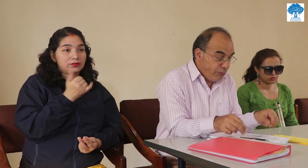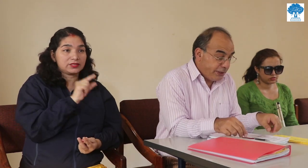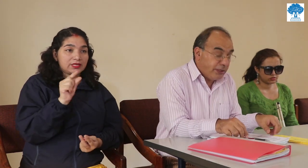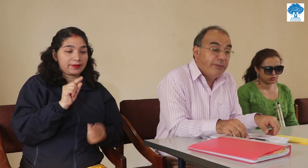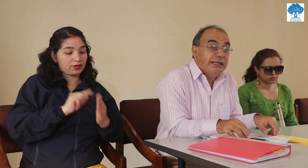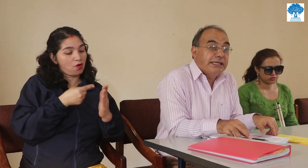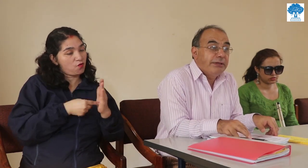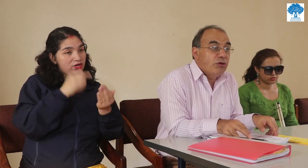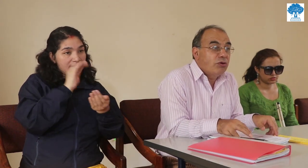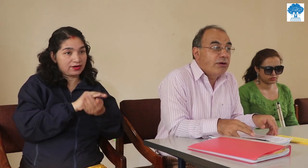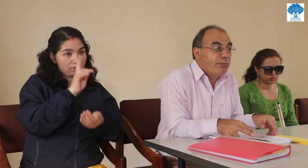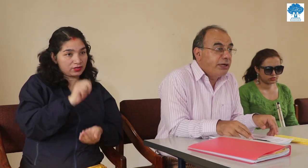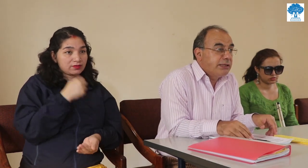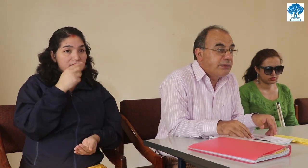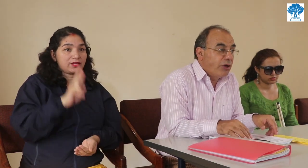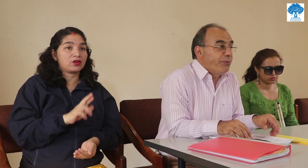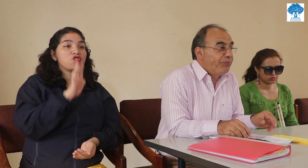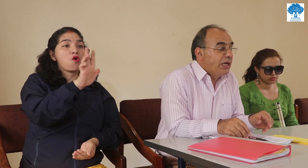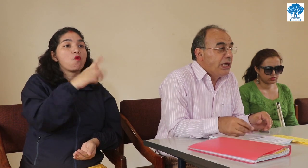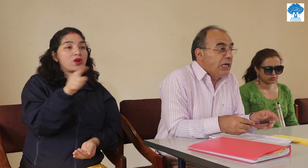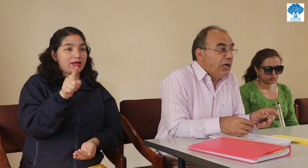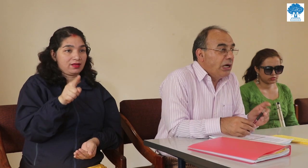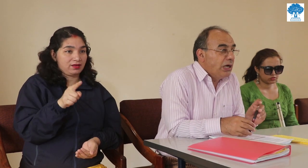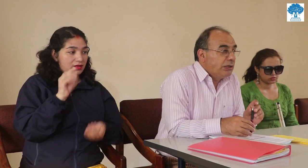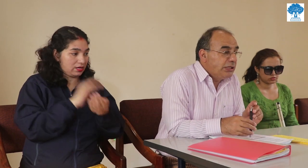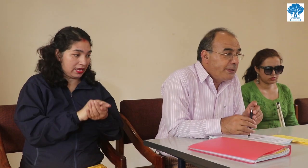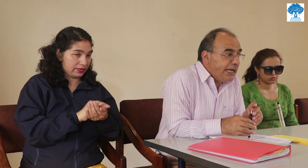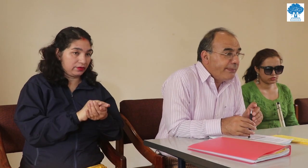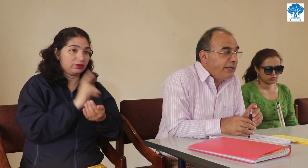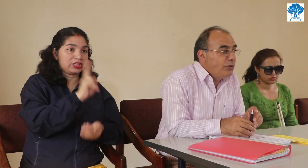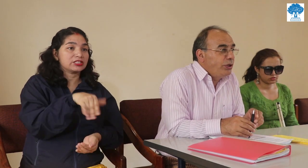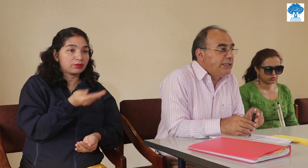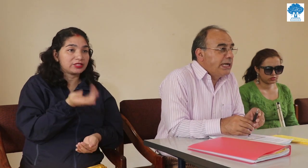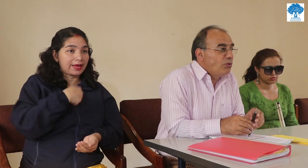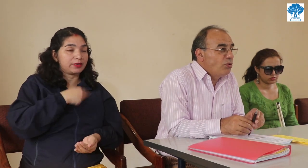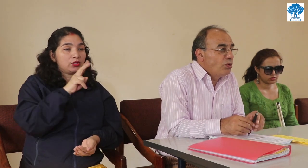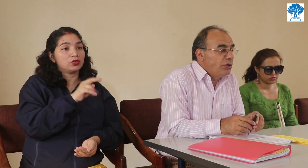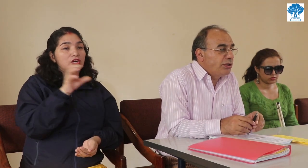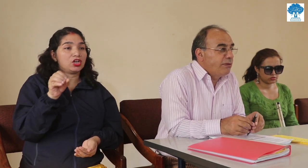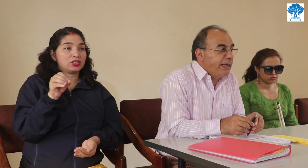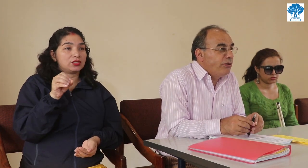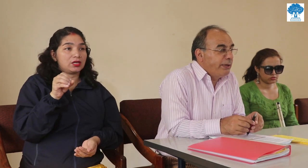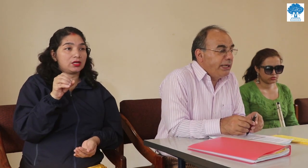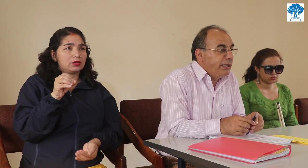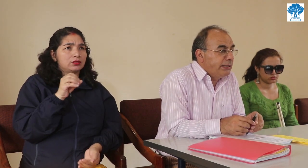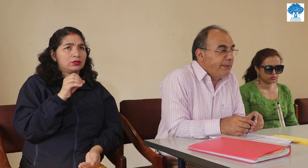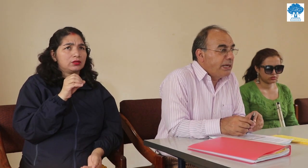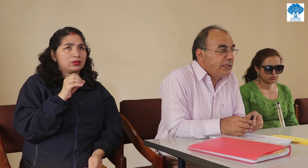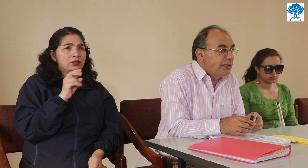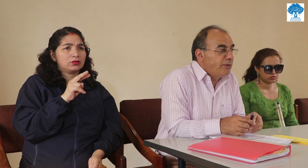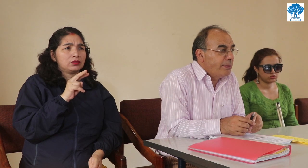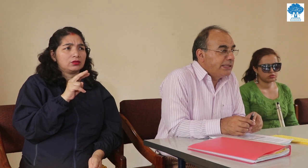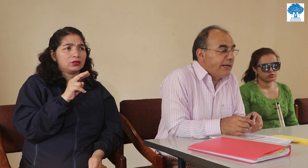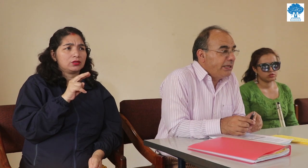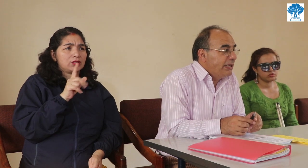कम्पोनेन्ट बनाइनुपर्छ भन्ने हिसाबले नौवटा कम्पोनेन्ट भयो. त्यसपछि हामीले 2000 दशकमा हेऱ्यौँ भने